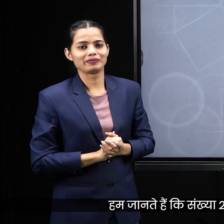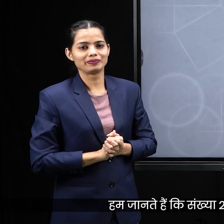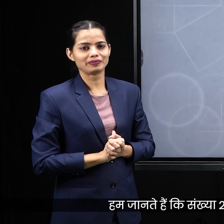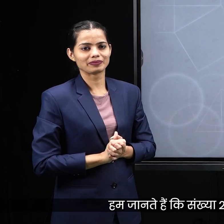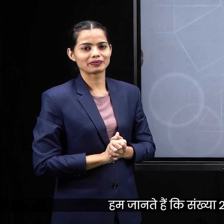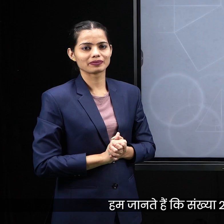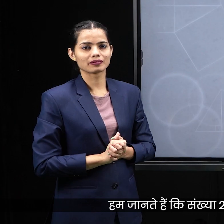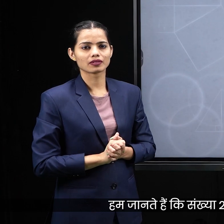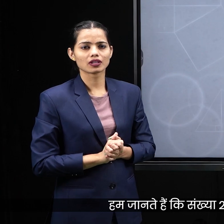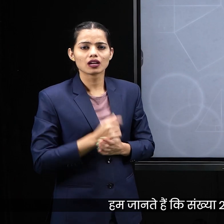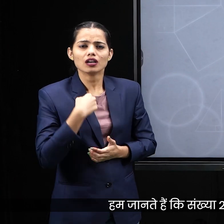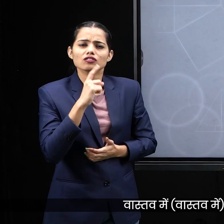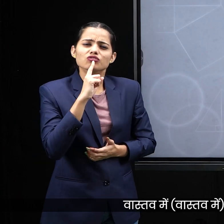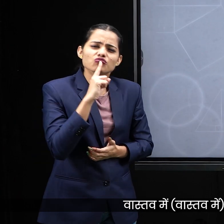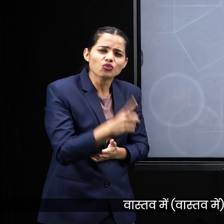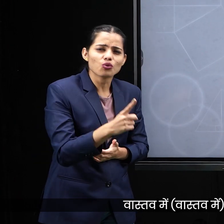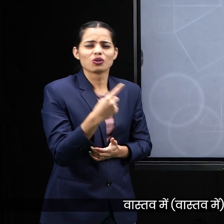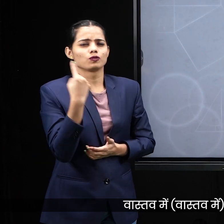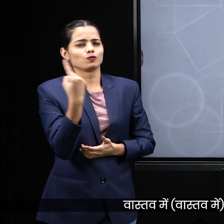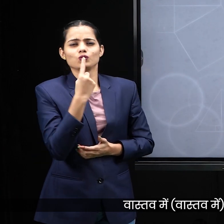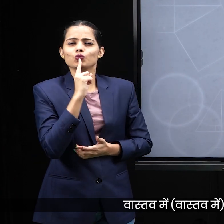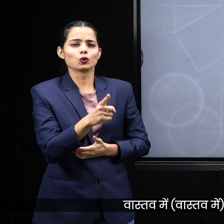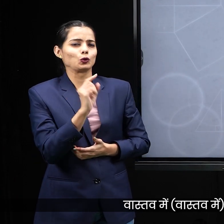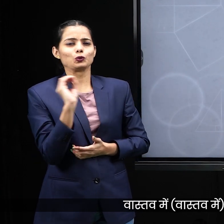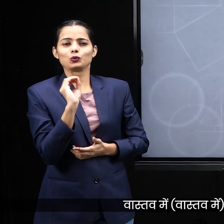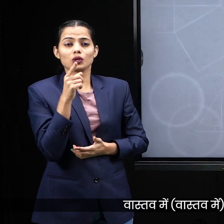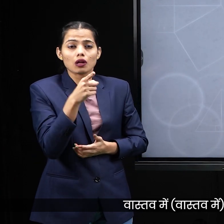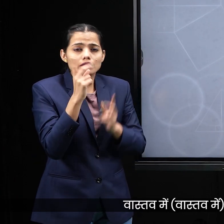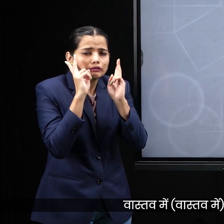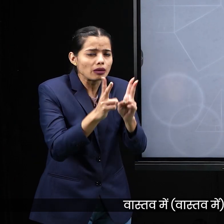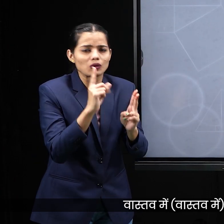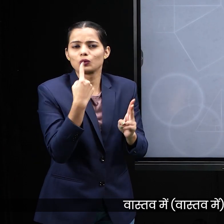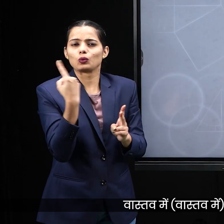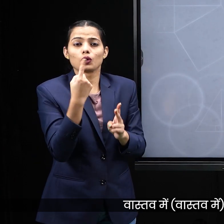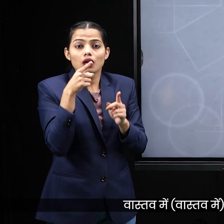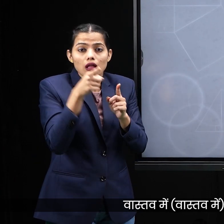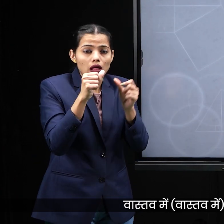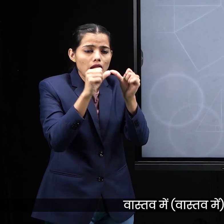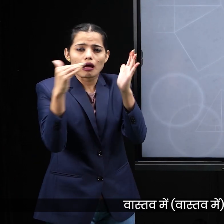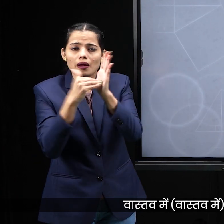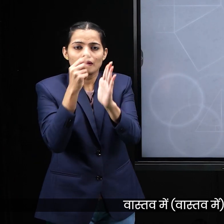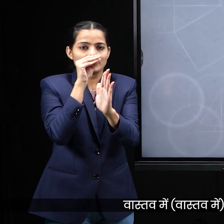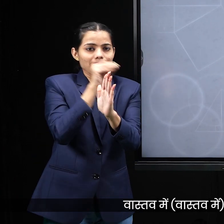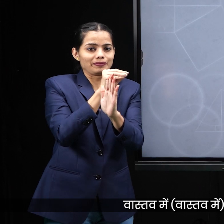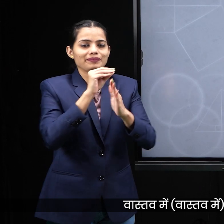सभी स्थिरांक हैं। वास्तव में न केवल स्थिरांक बल्कि निरंतर बहुपद